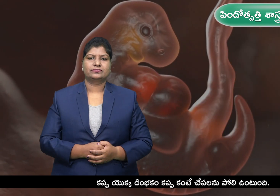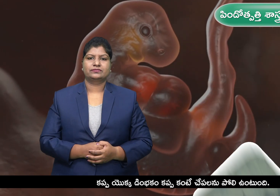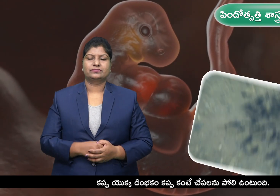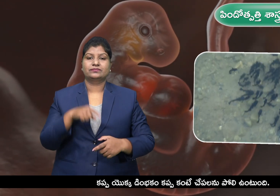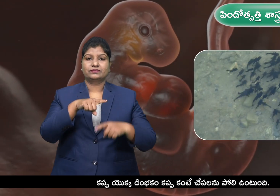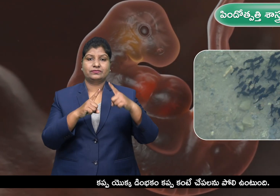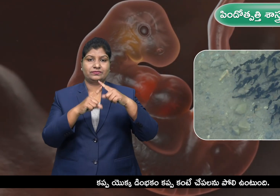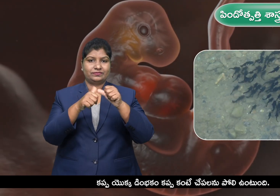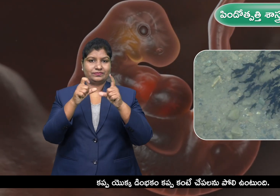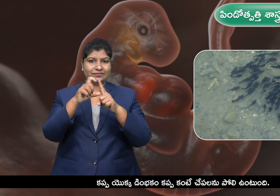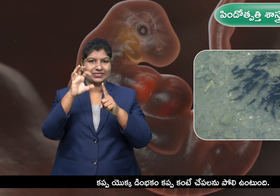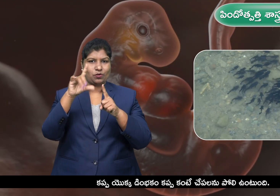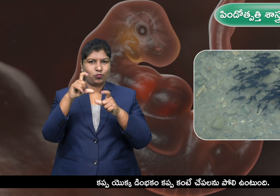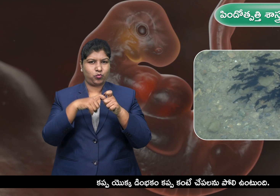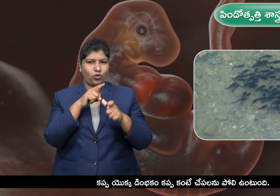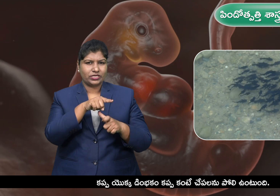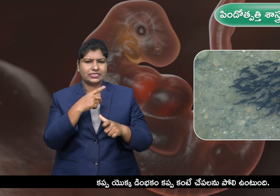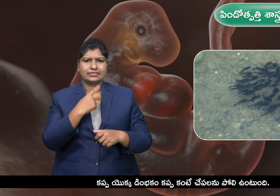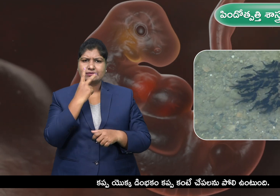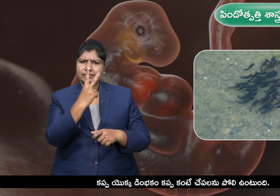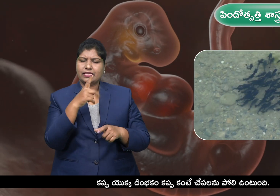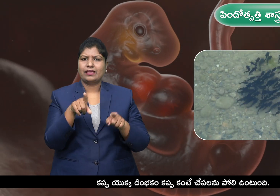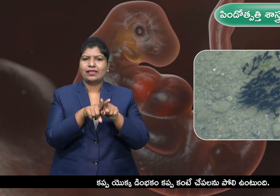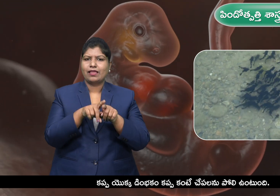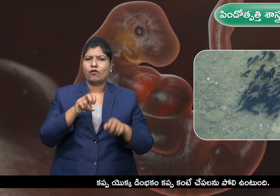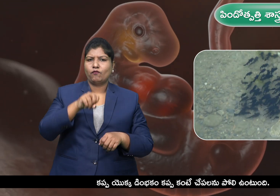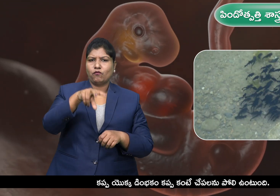కప్ప యొక్క డింబకం కప్ప కంటే చేపలను పోలి ఉంటుంది.